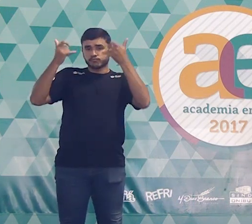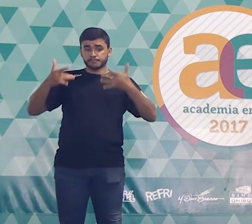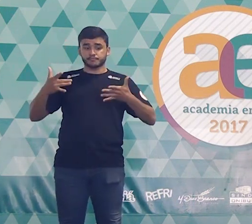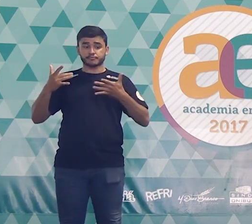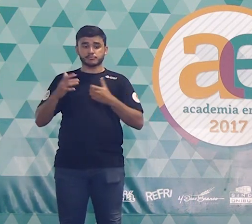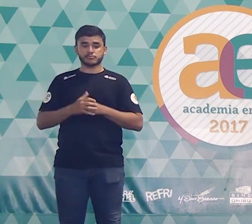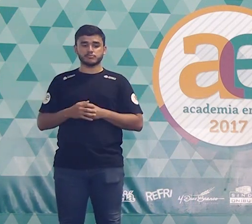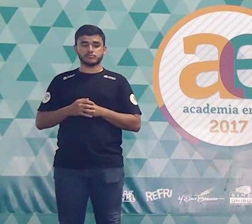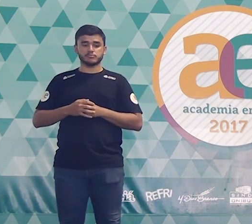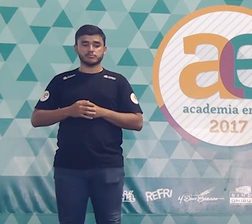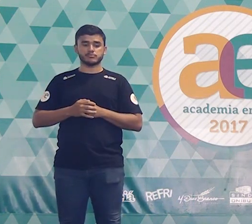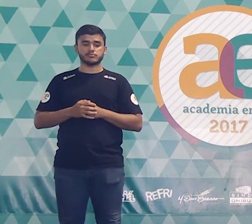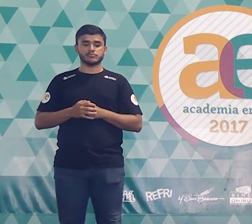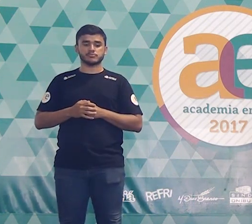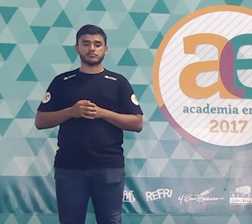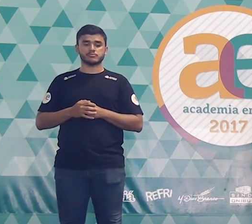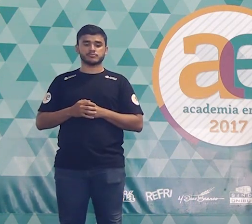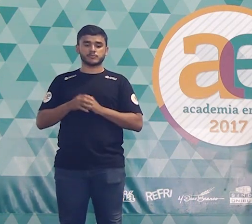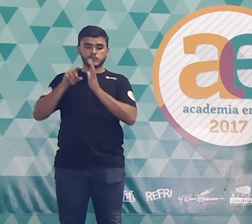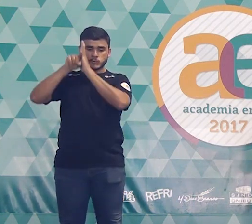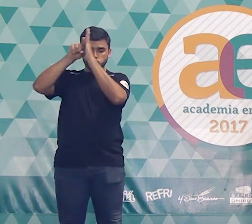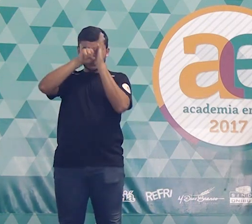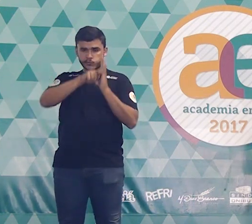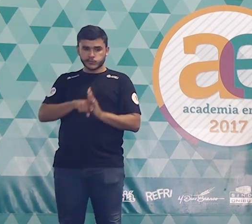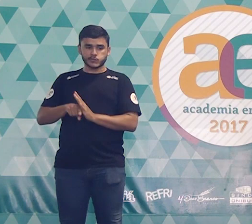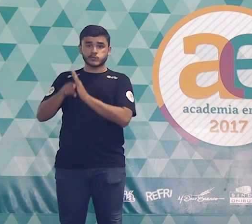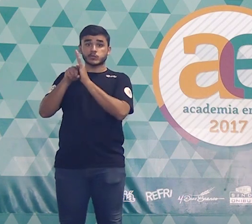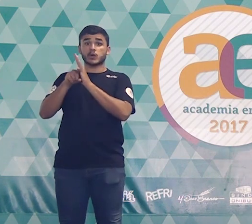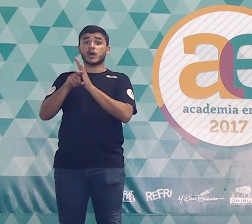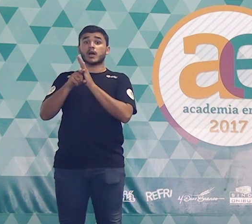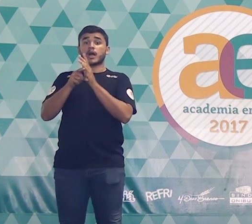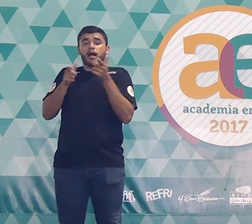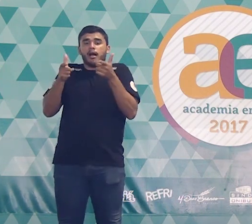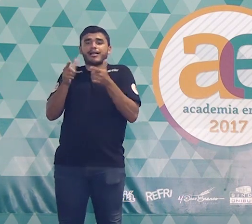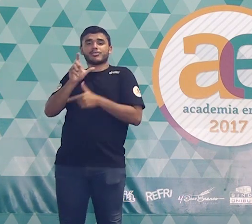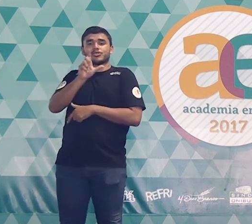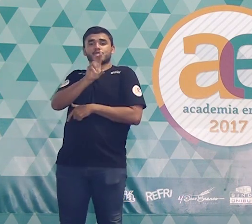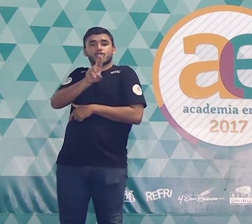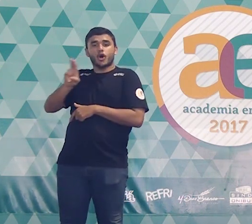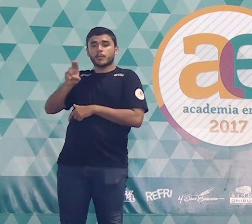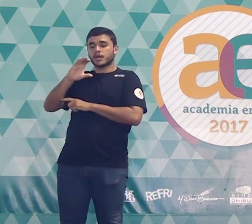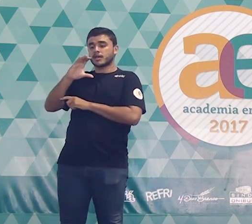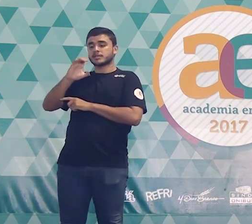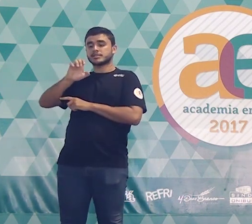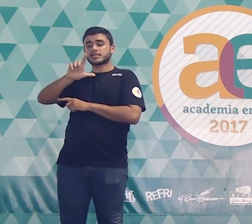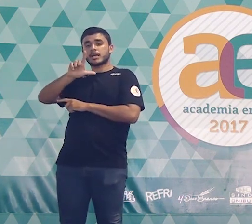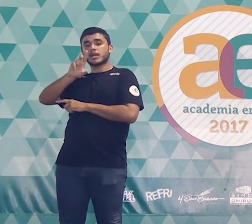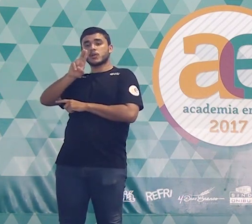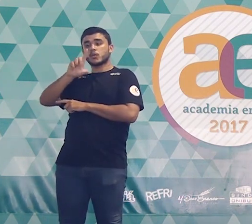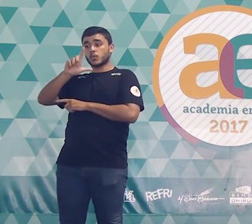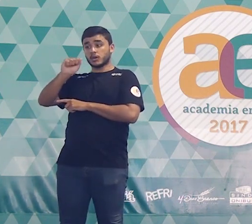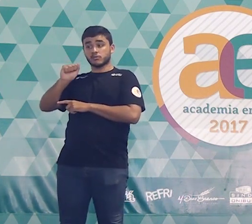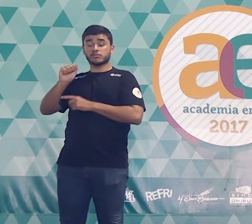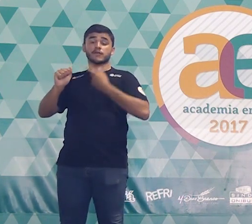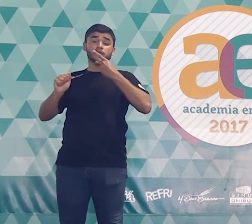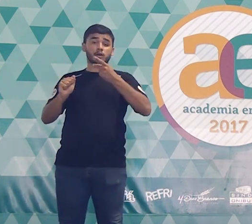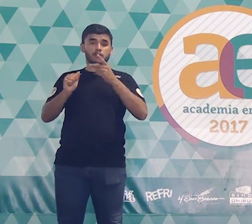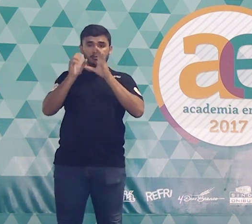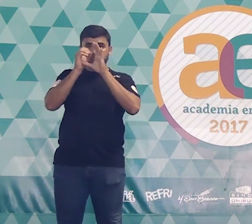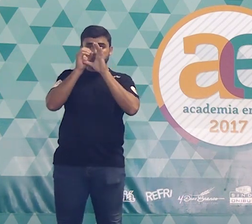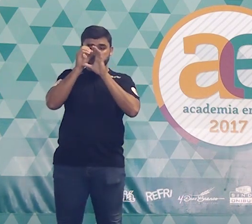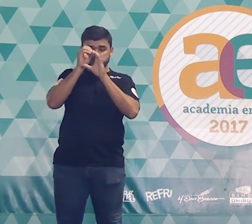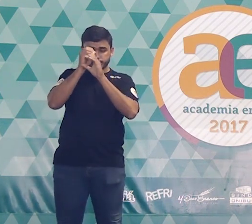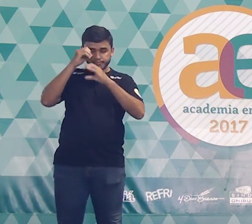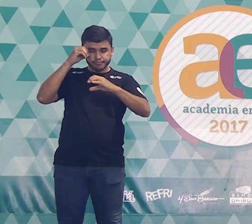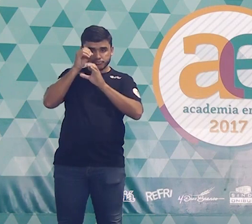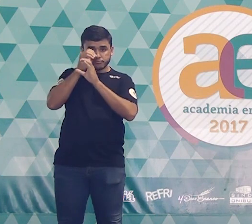foi o que deu o nome de célula. Porque quando você olha a cortiça no microscópio, você vai perceber, por exemplo,